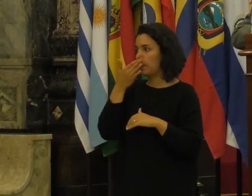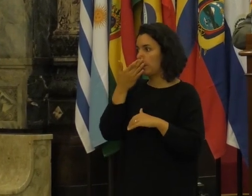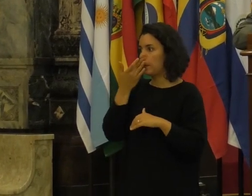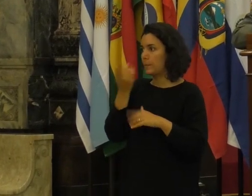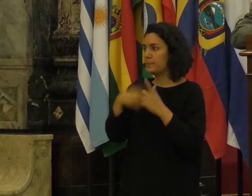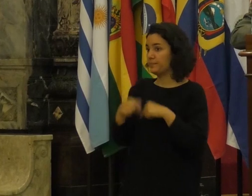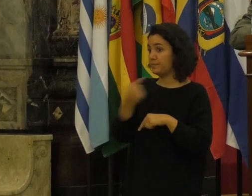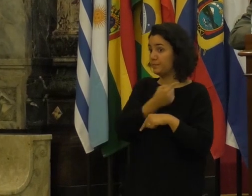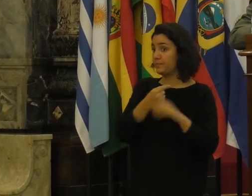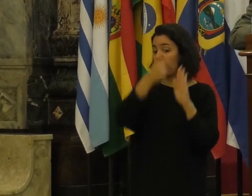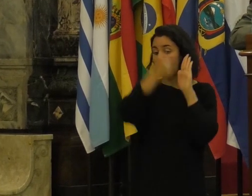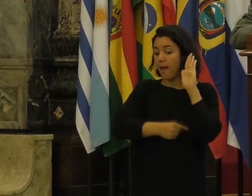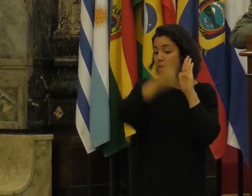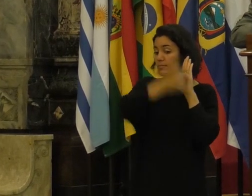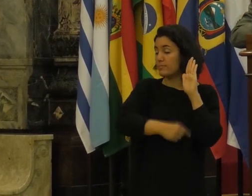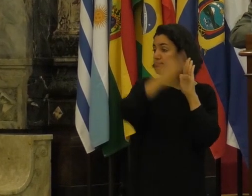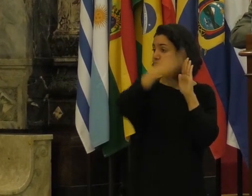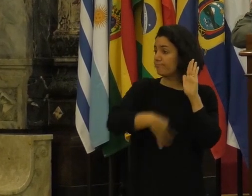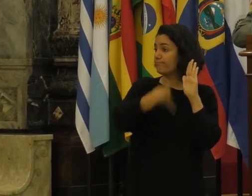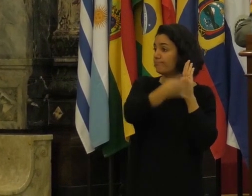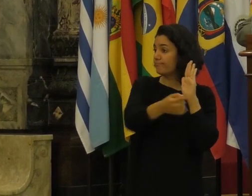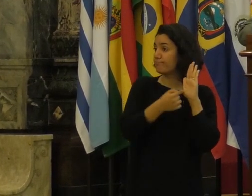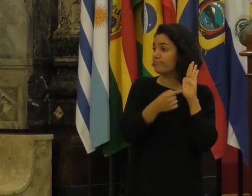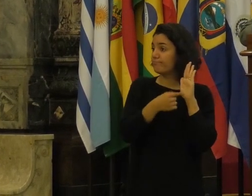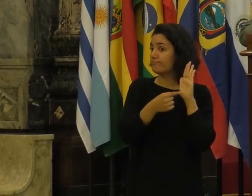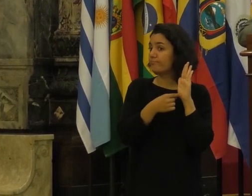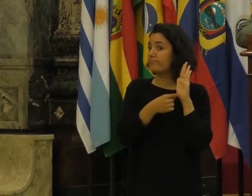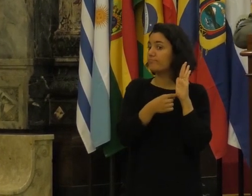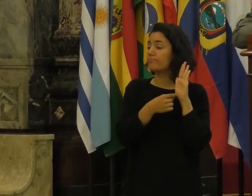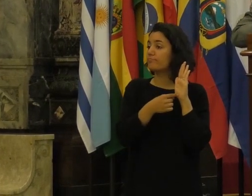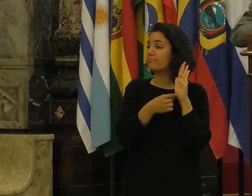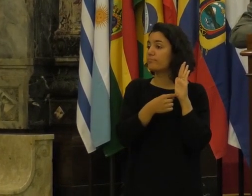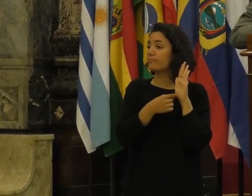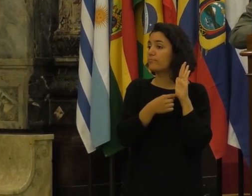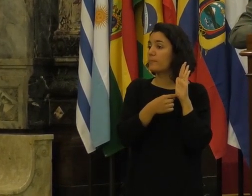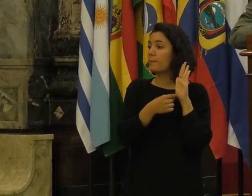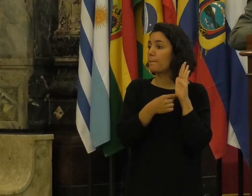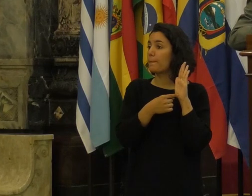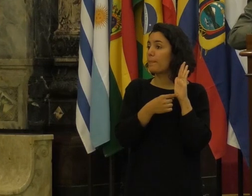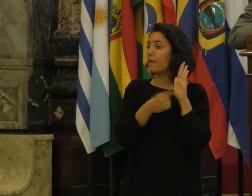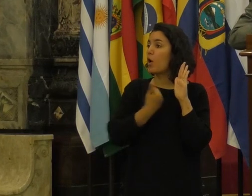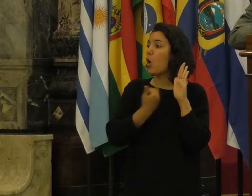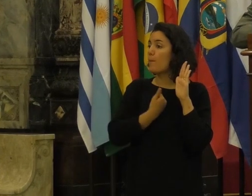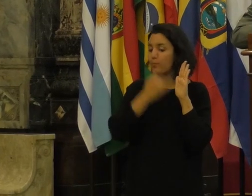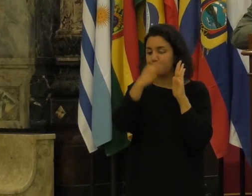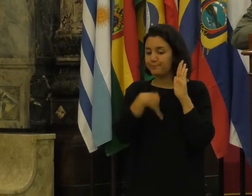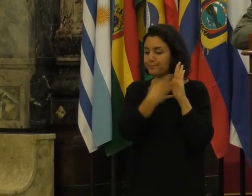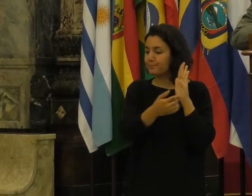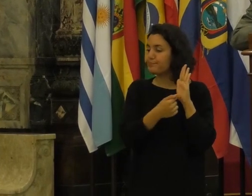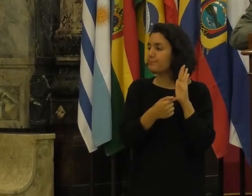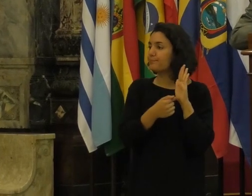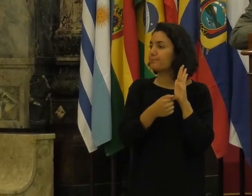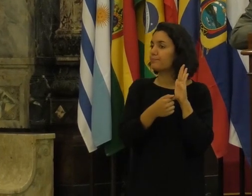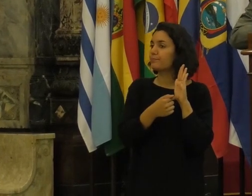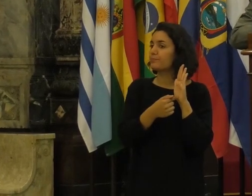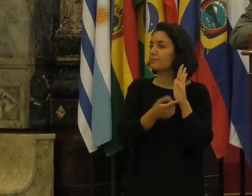ver estas barras en dependencia de uno del eje. Y, por supuesto, le vamos hasta 3